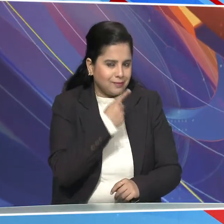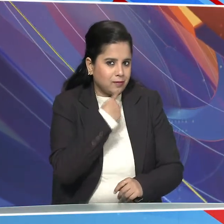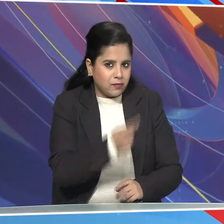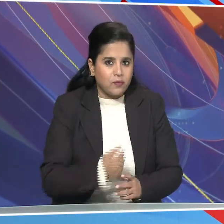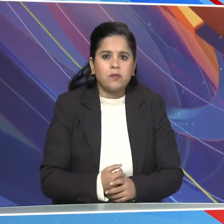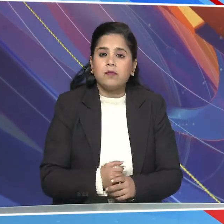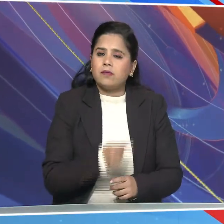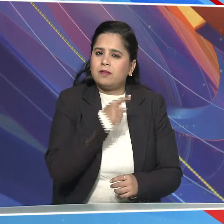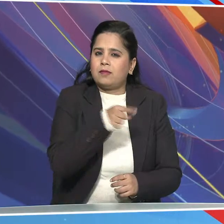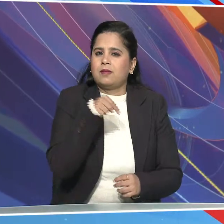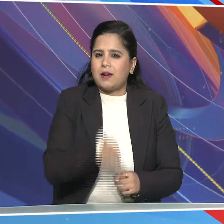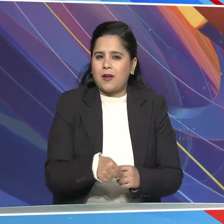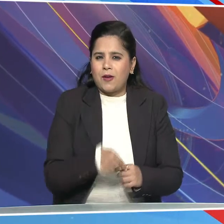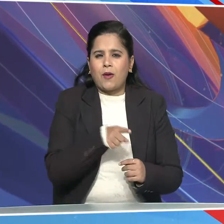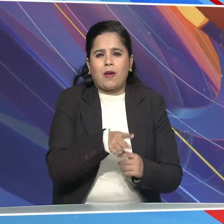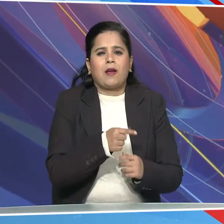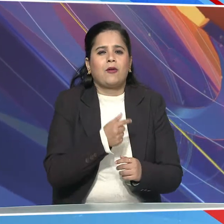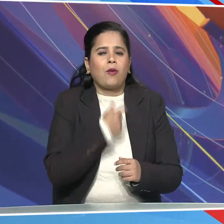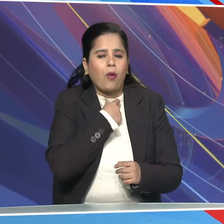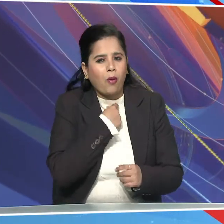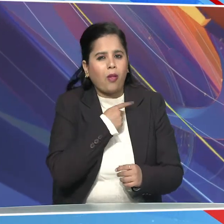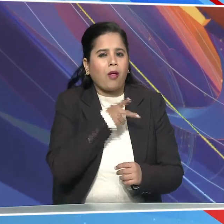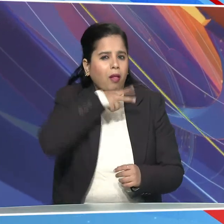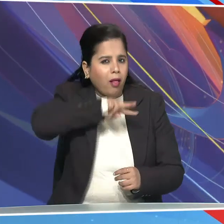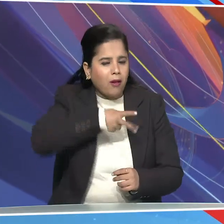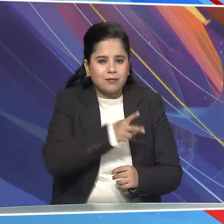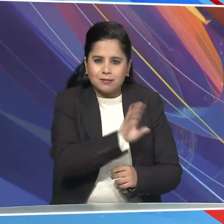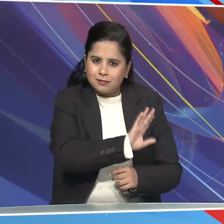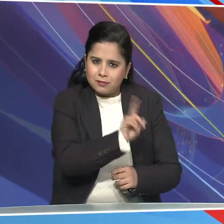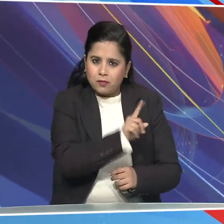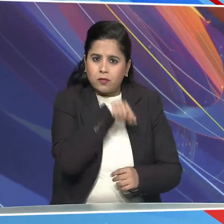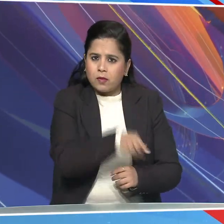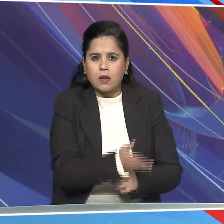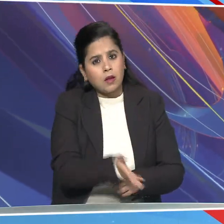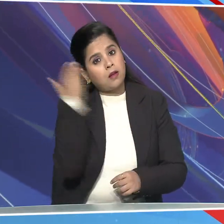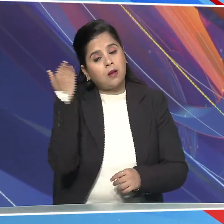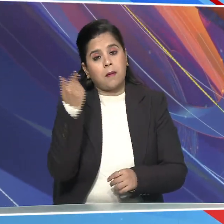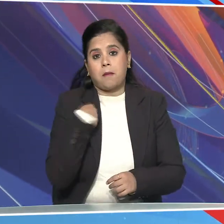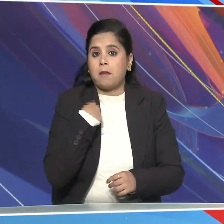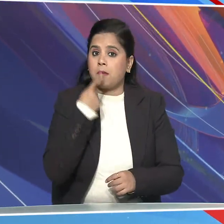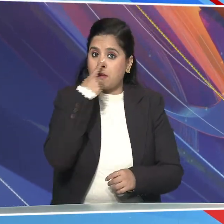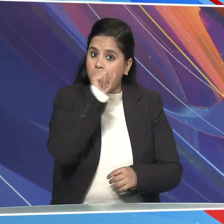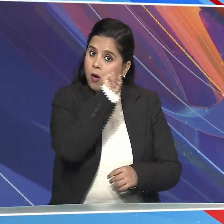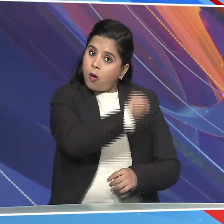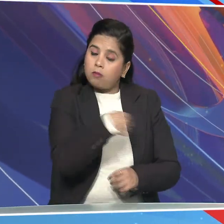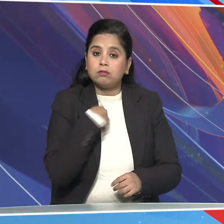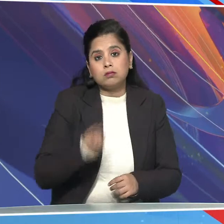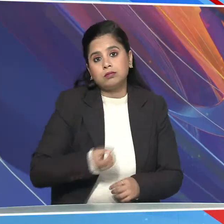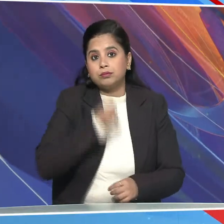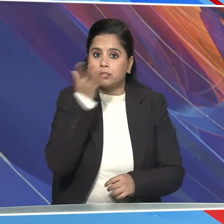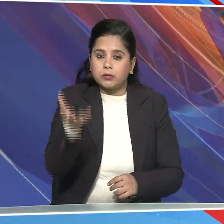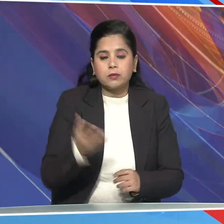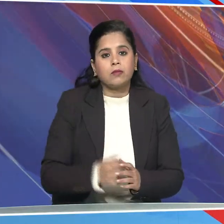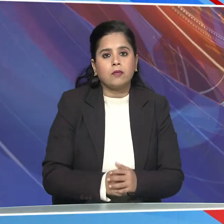अब बातें बनाना छोड़ो और चलो यशोदा का की के पास